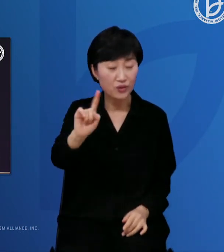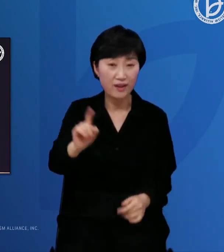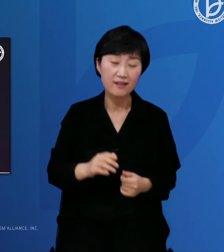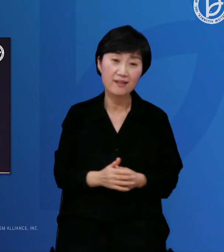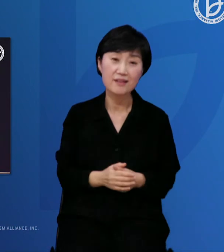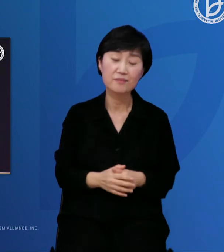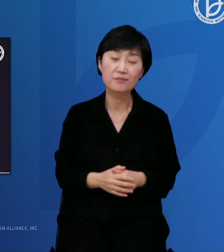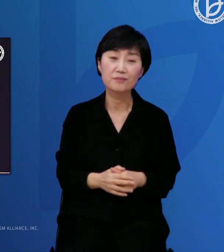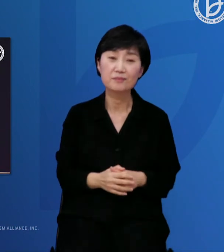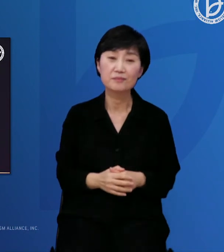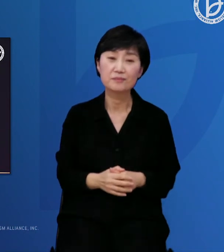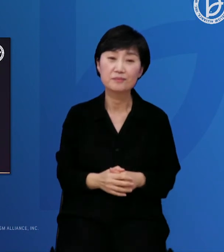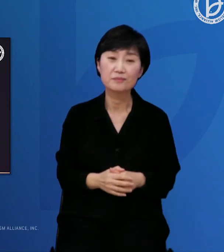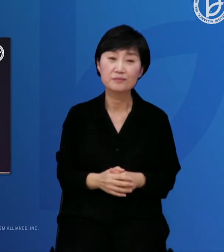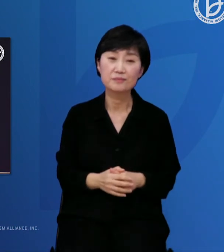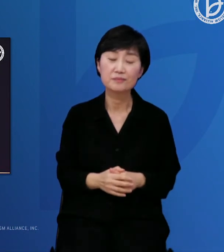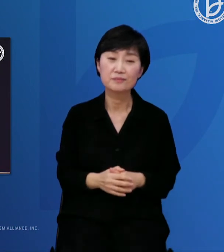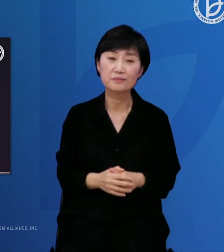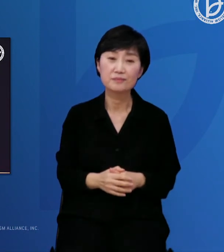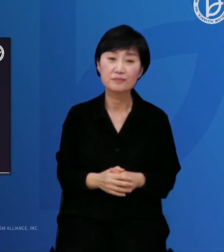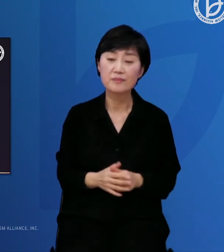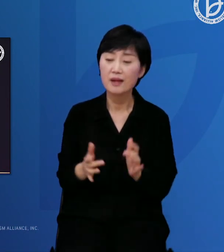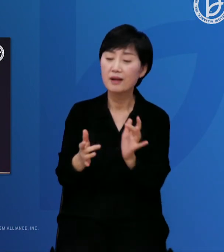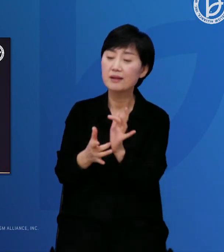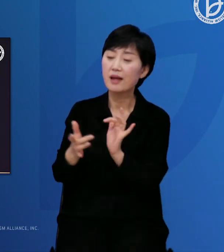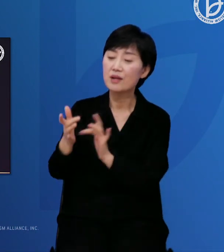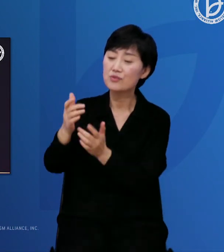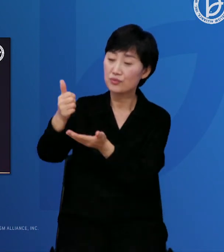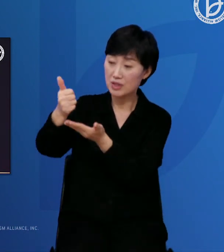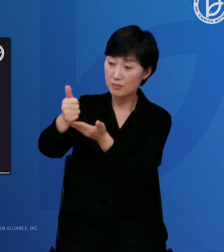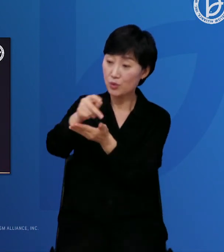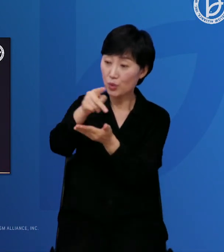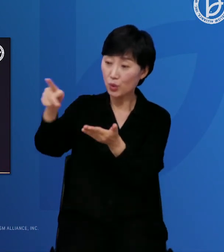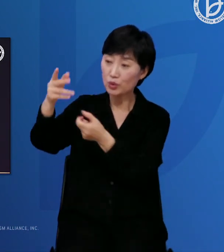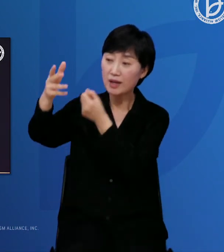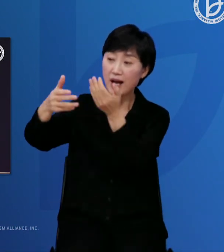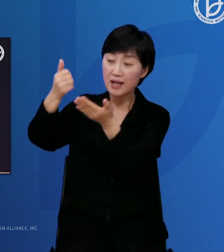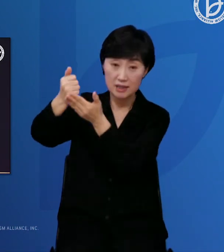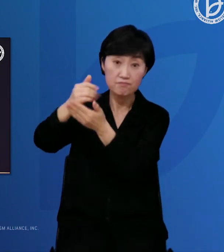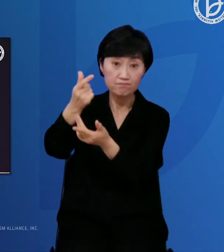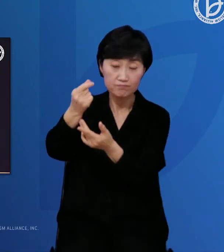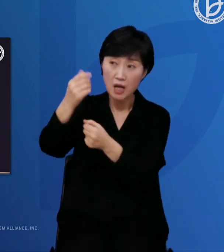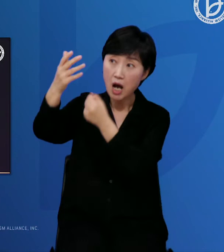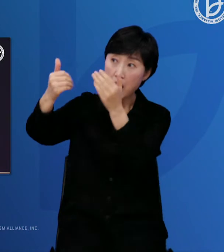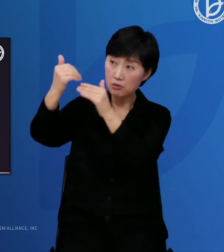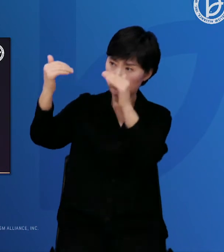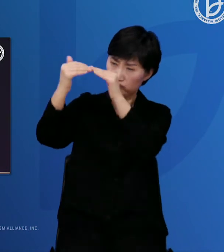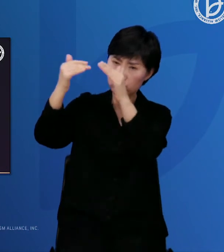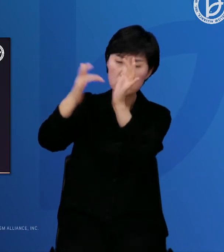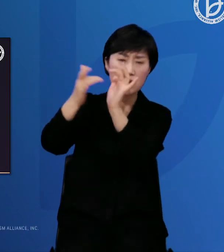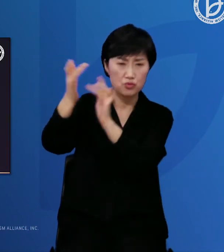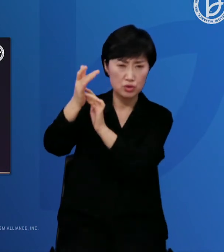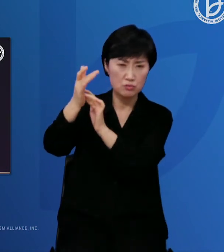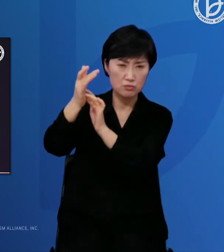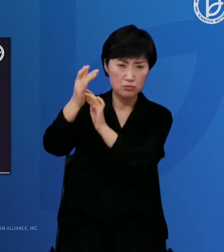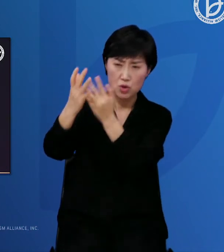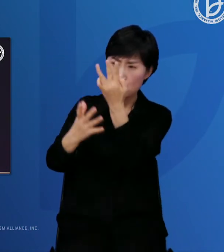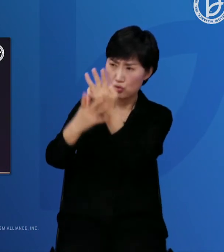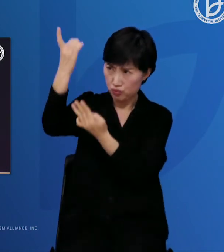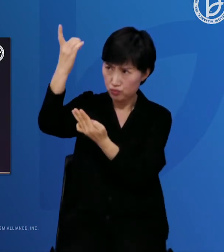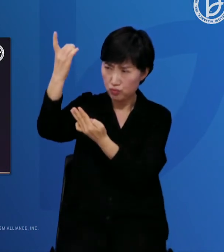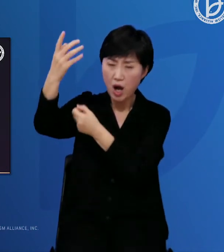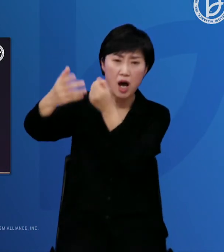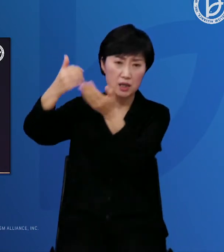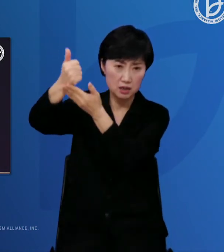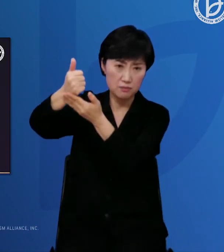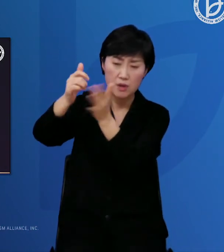aback by that? 아닙니다. No. 예수님은 하나님이십니다. 전능하신 하나님의 아들이시여 하나님이십니다. 그렇죠? Jesus is God